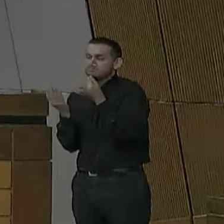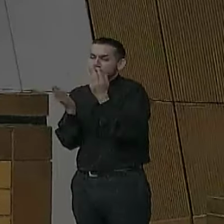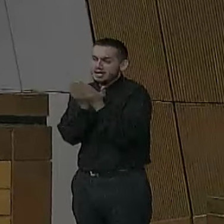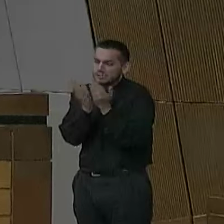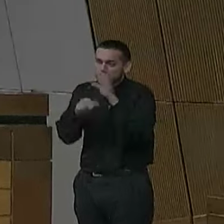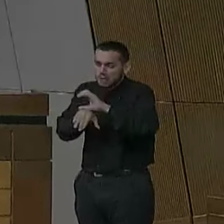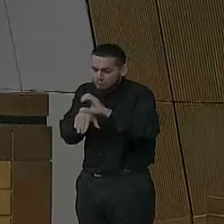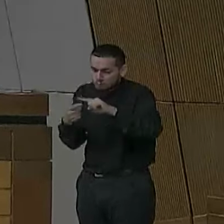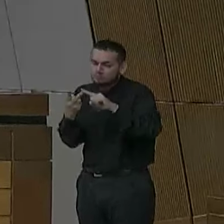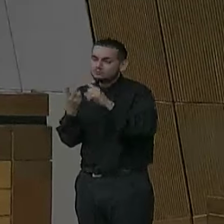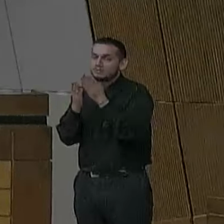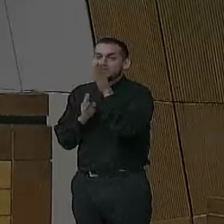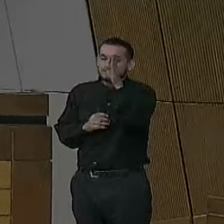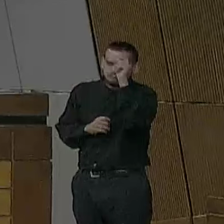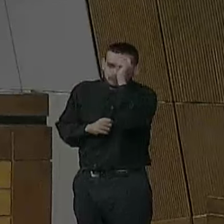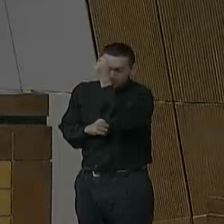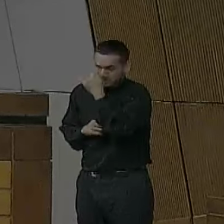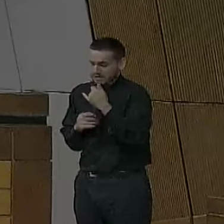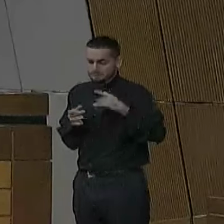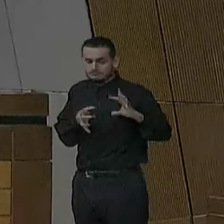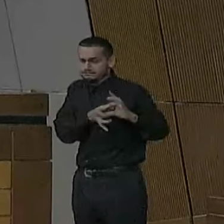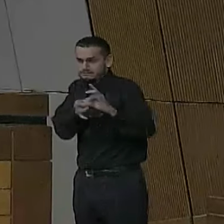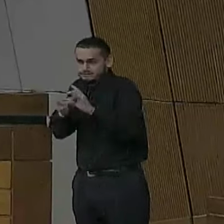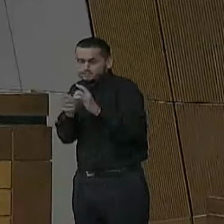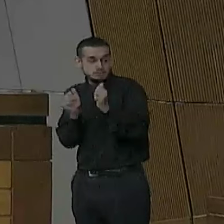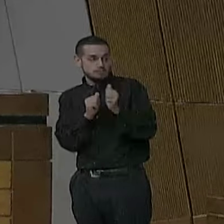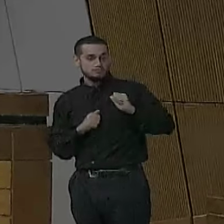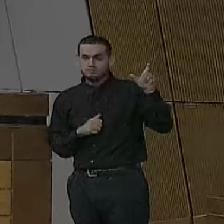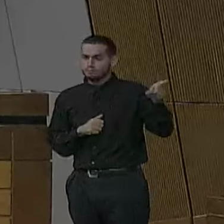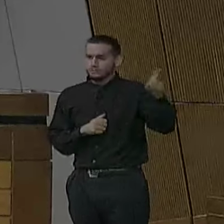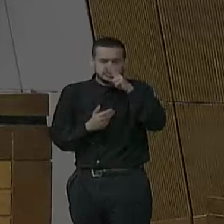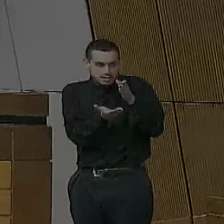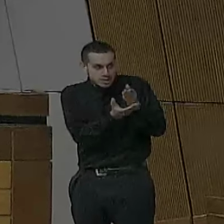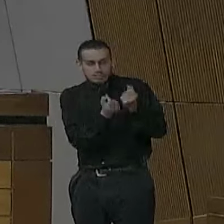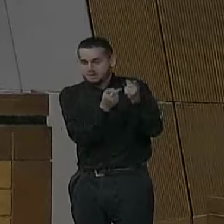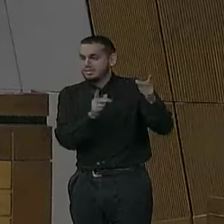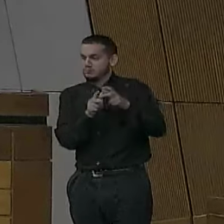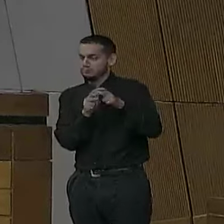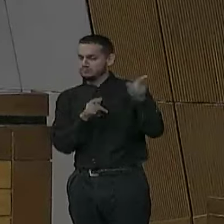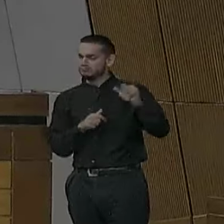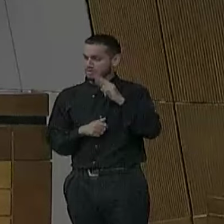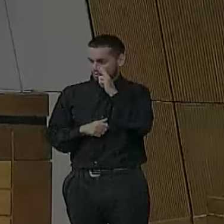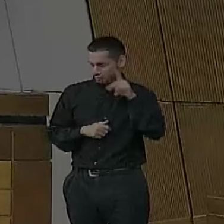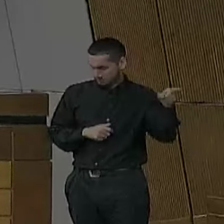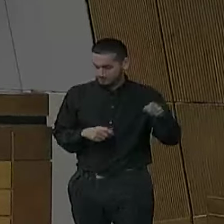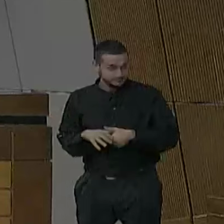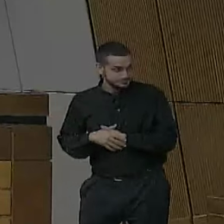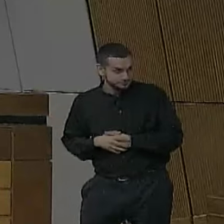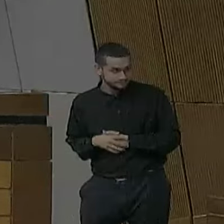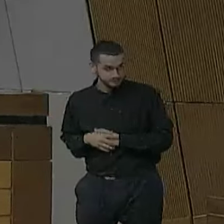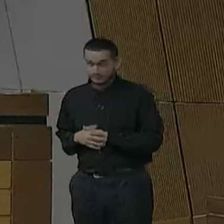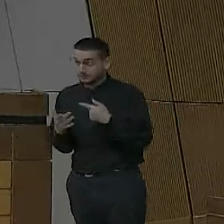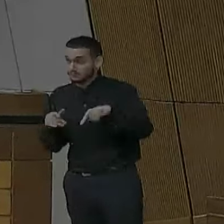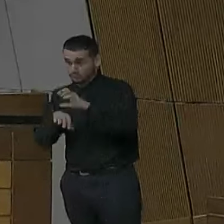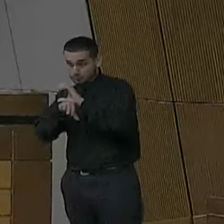que tengamos a un súper aliado como vos en esta comisión. Así que muchísimas gracias. Para poder